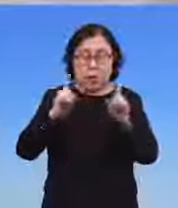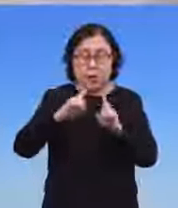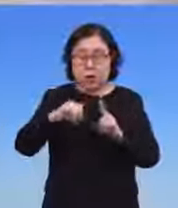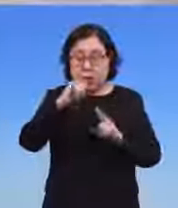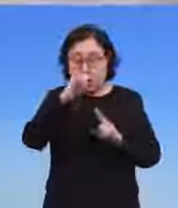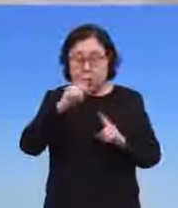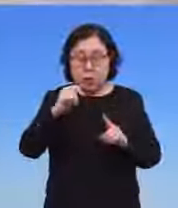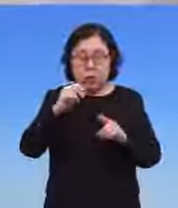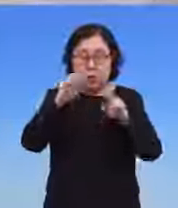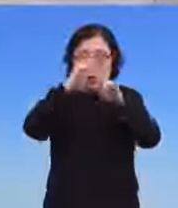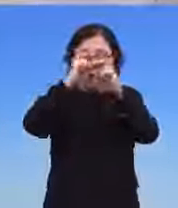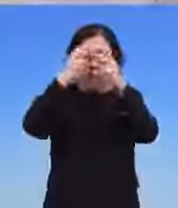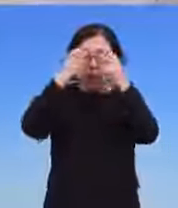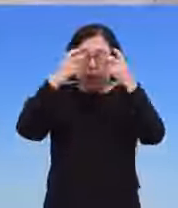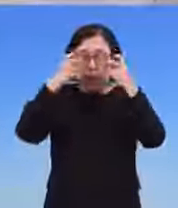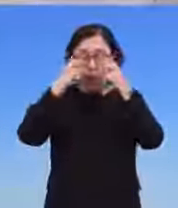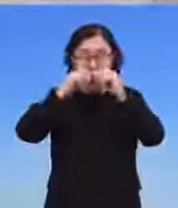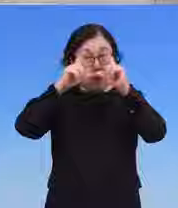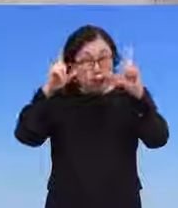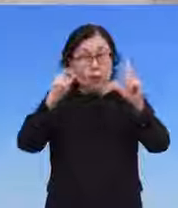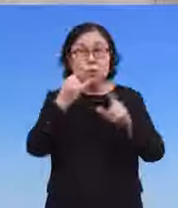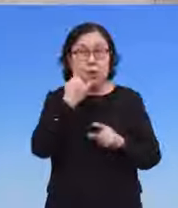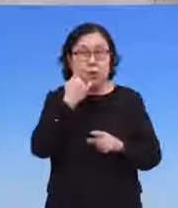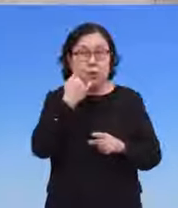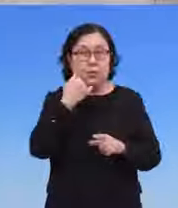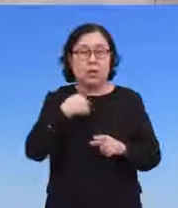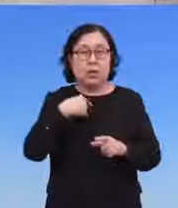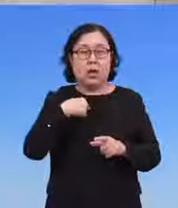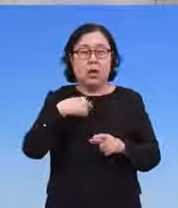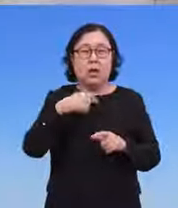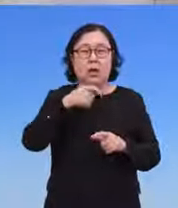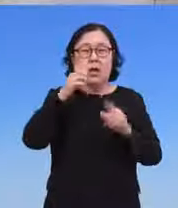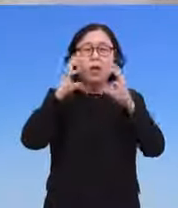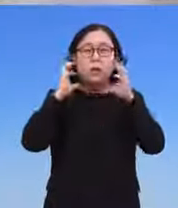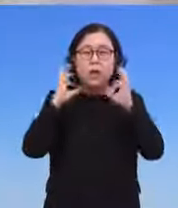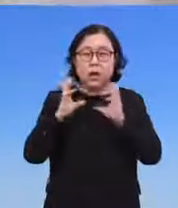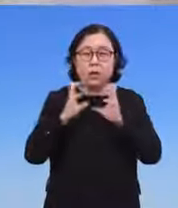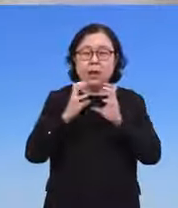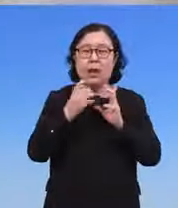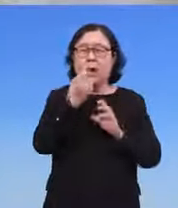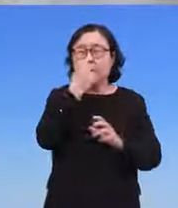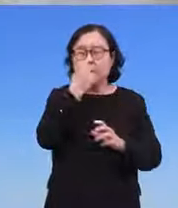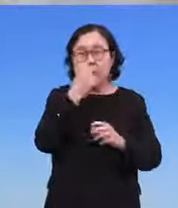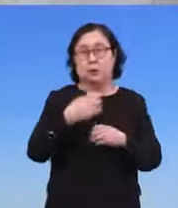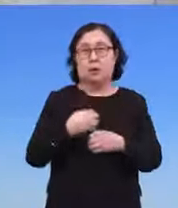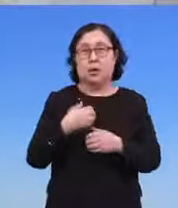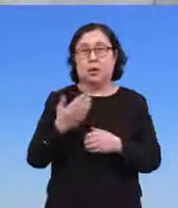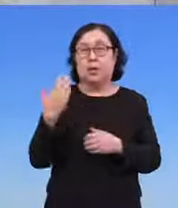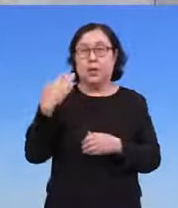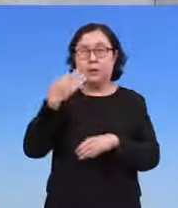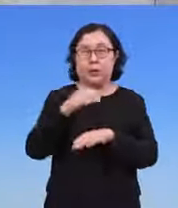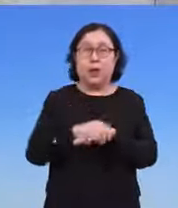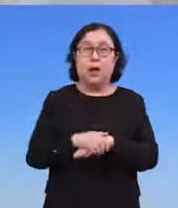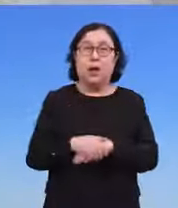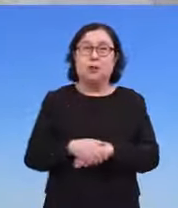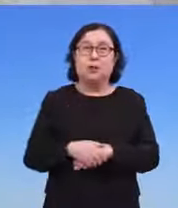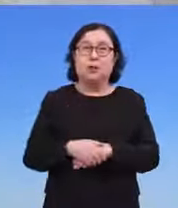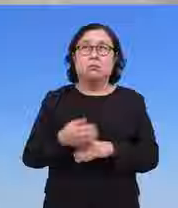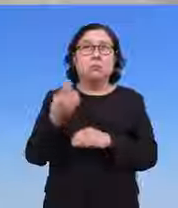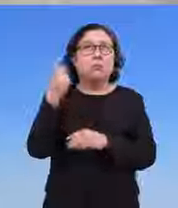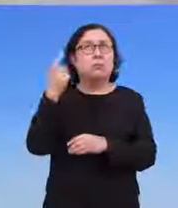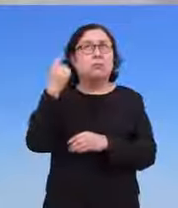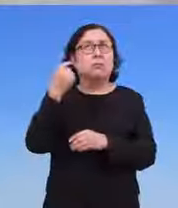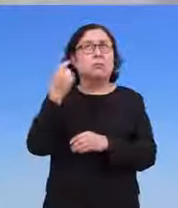나면 금방 괜찮아지는 거예요. 세례 요한에게 배운 것 때문이에요. 예를 들면은 또 지난 연말에 아는 어떤 분이